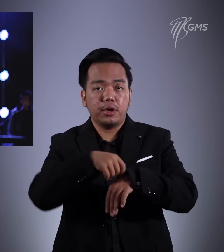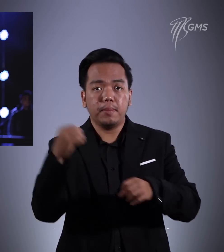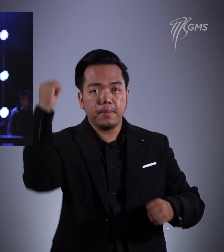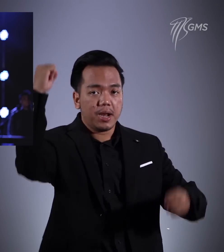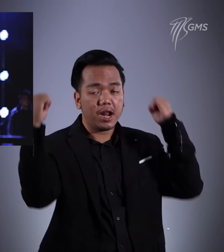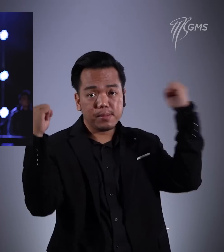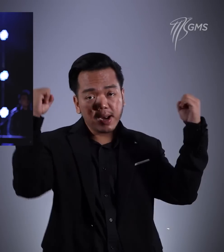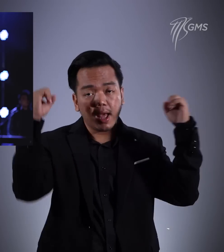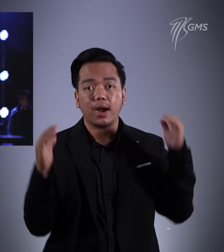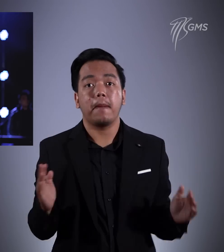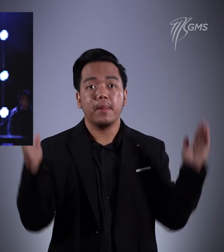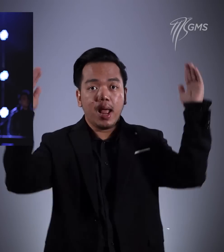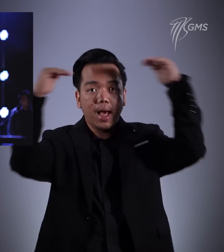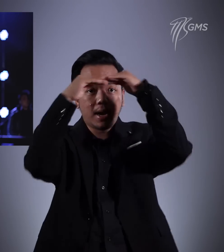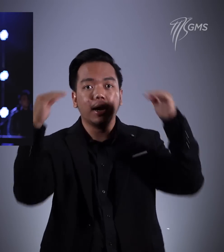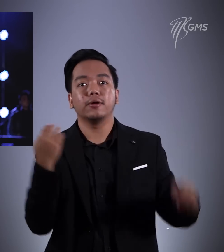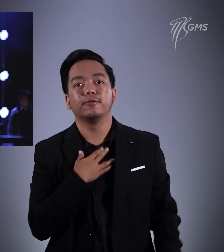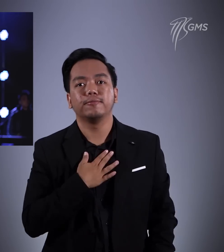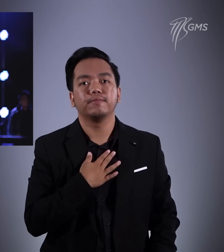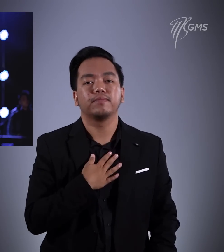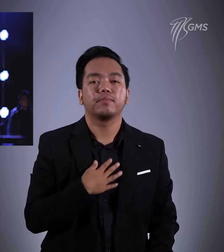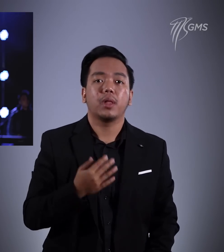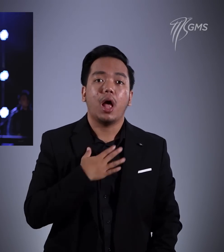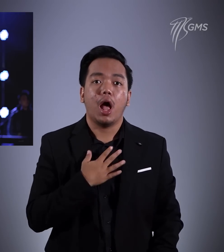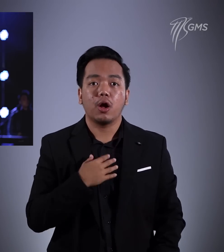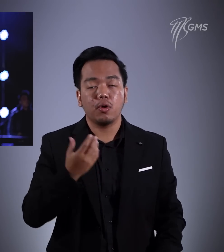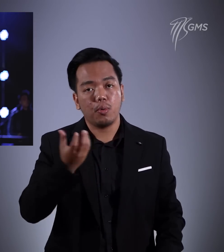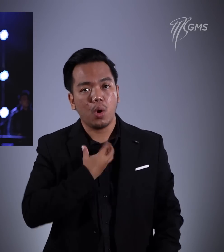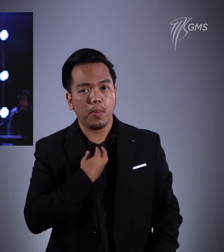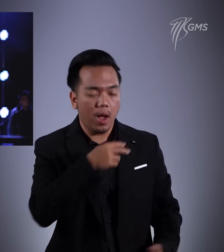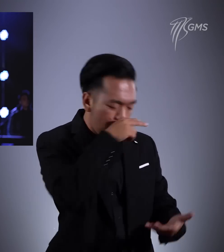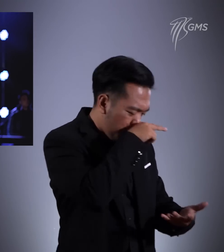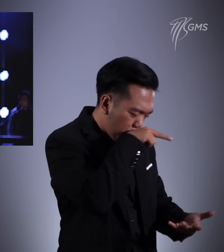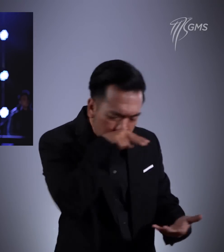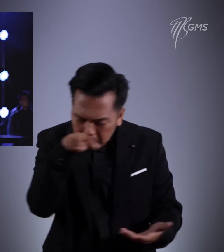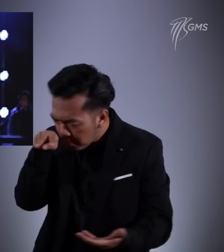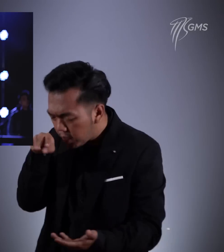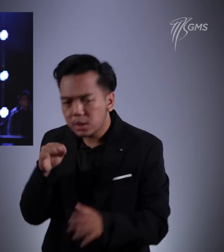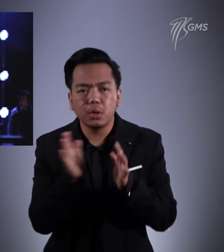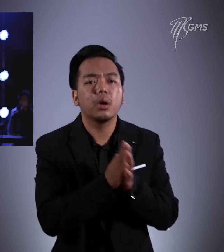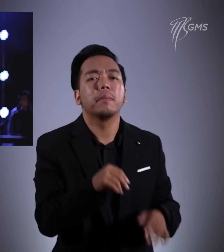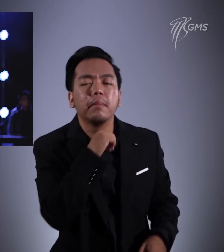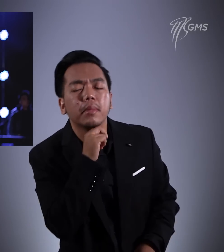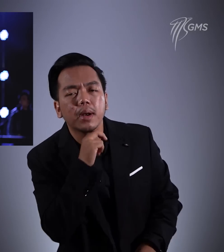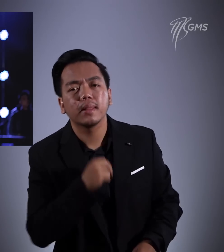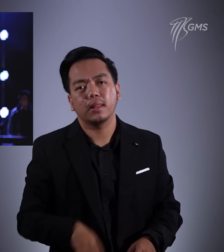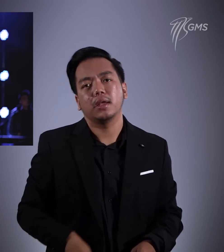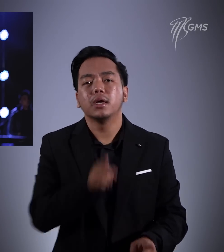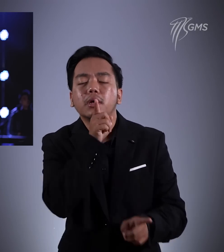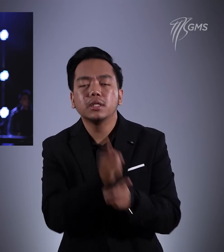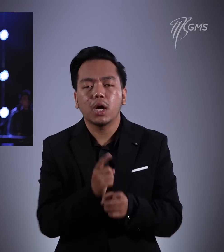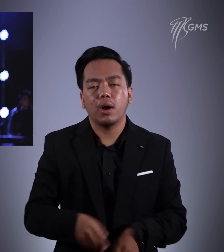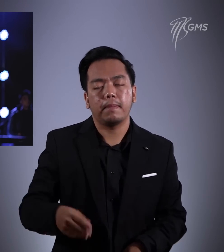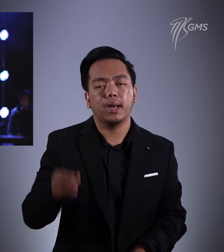menara-menaraku. Aku hendak meninjau dan menanti apa yang hendak difirmankannya kepadaku dan jawaban apa yang akan diberikan kepadaku